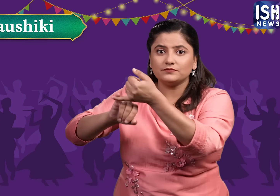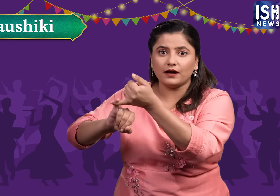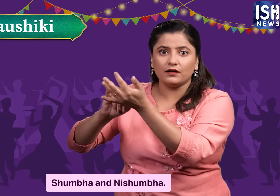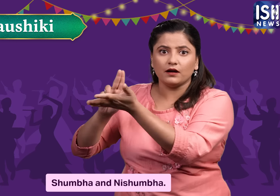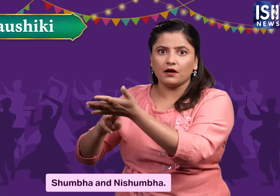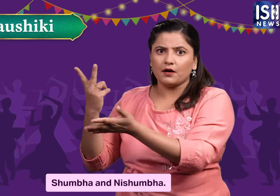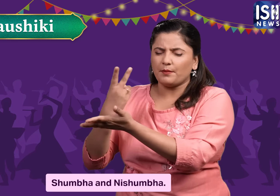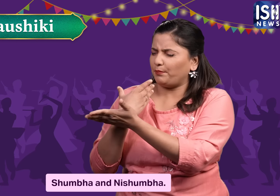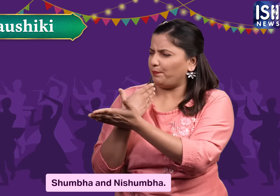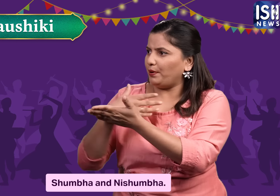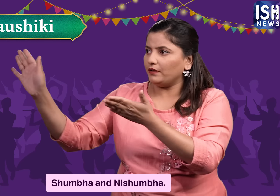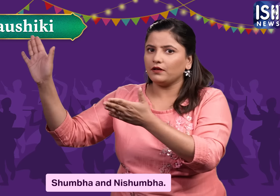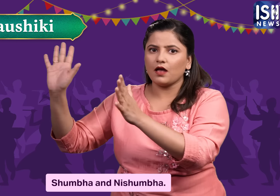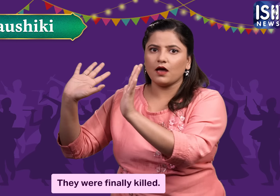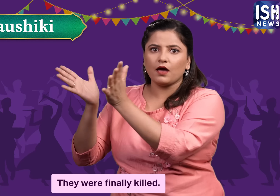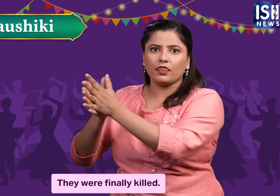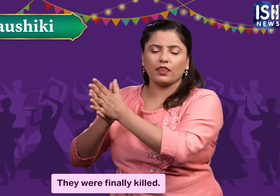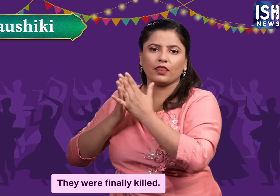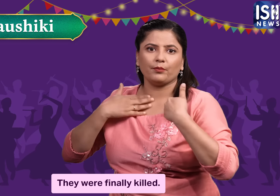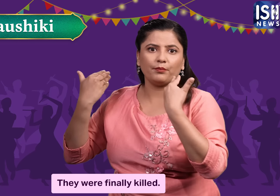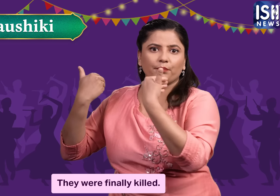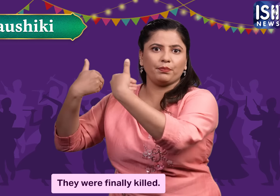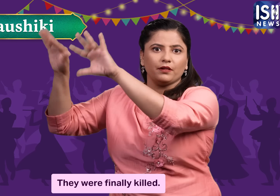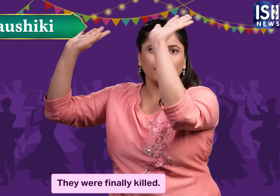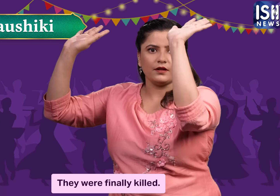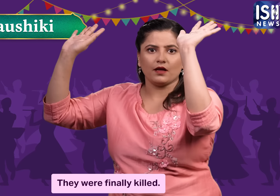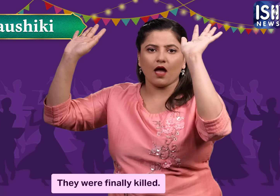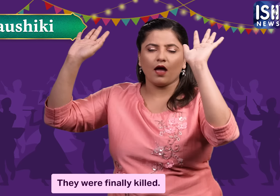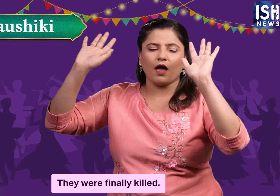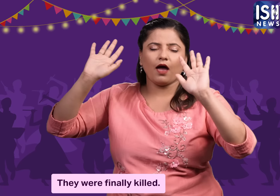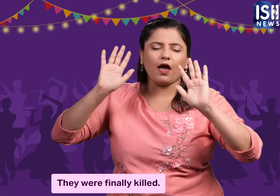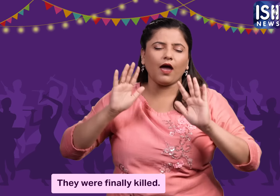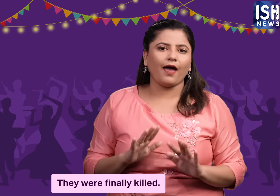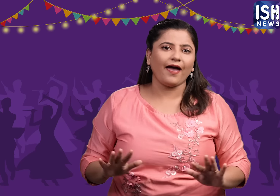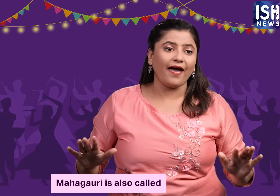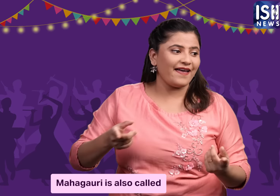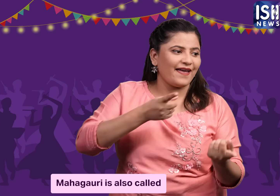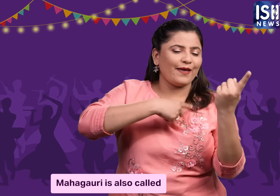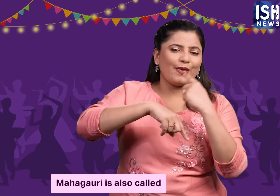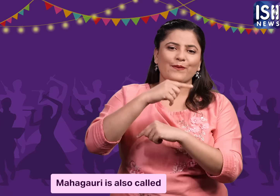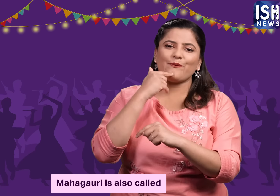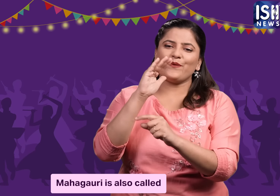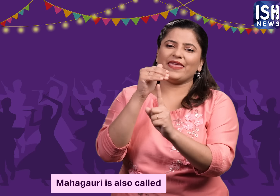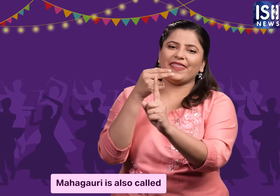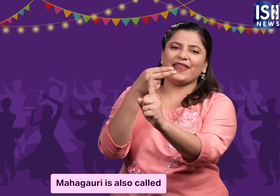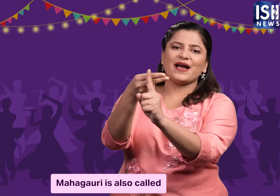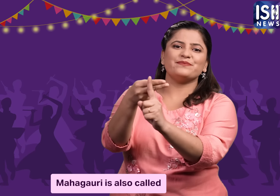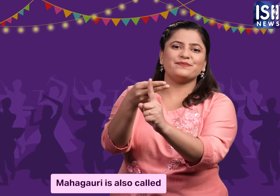और निशुंभ का वध कर दिया। अंततः वे मारे गए। महागौरी को